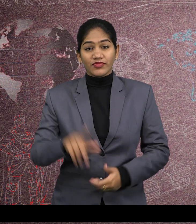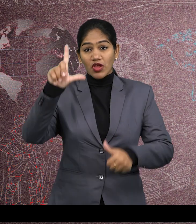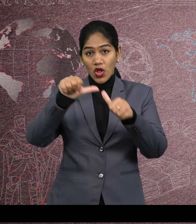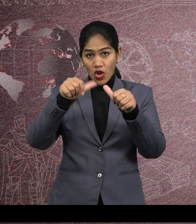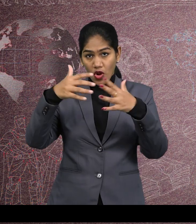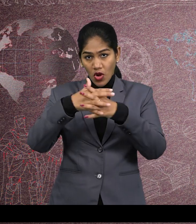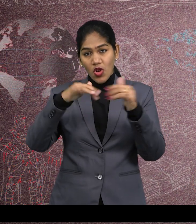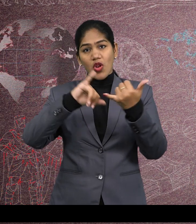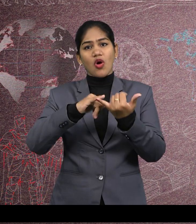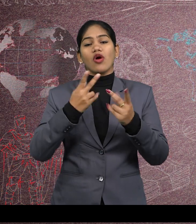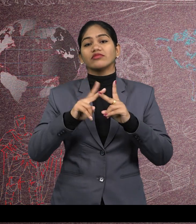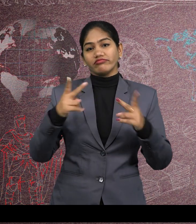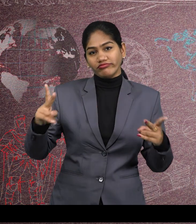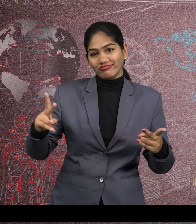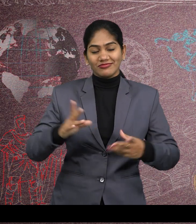చట్టాలు,